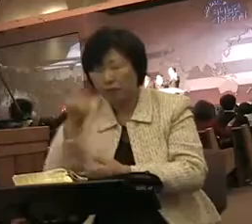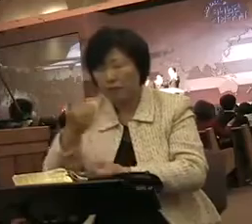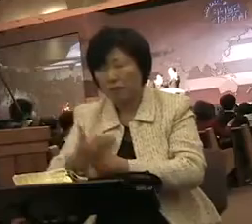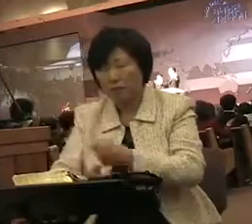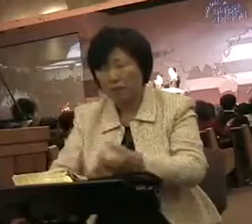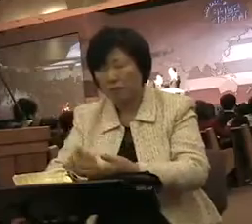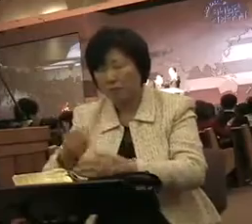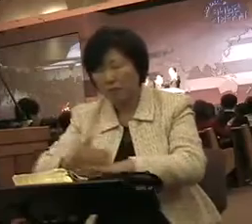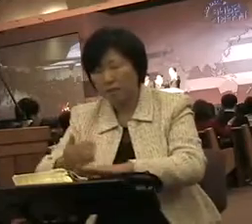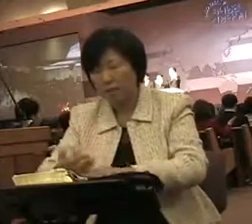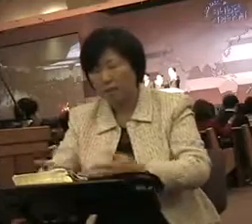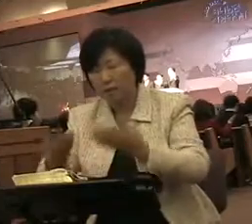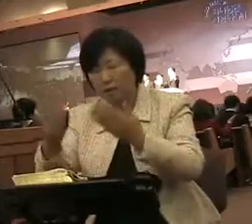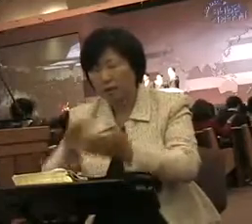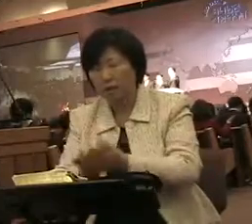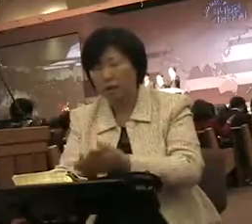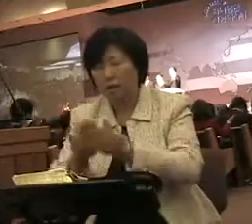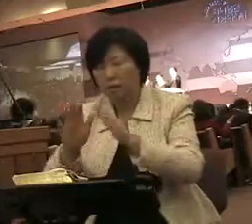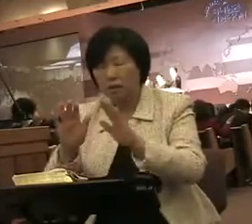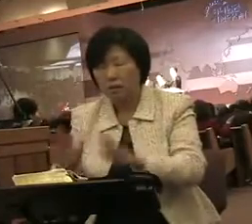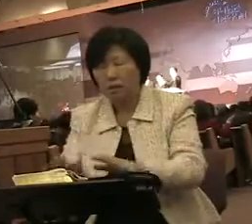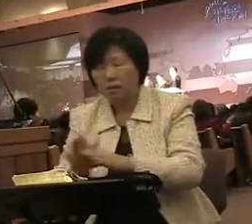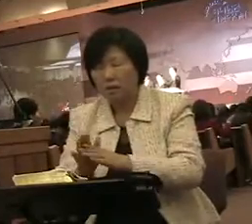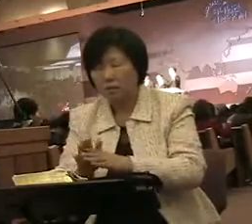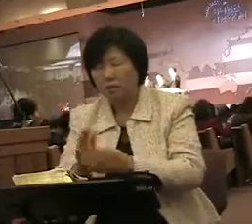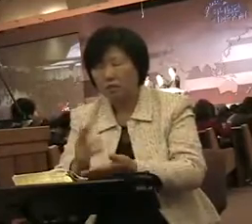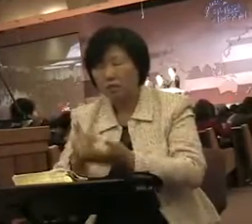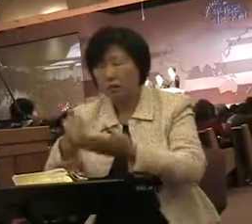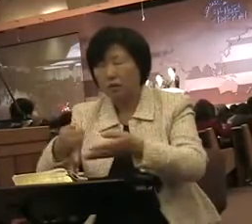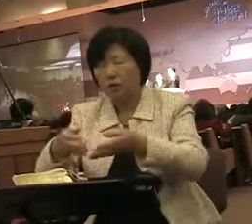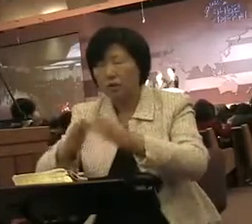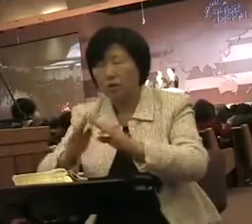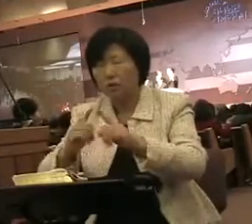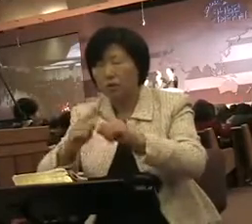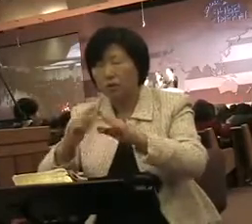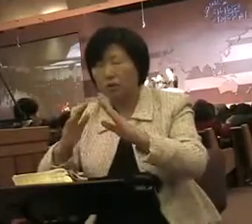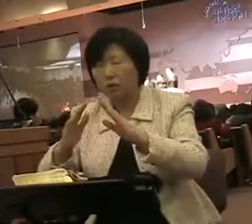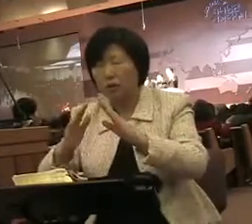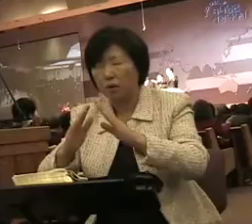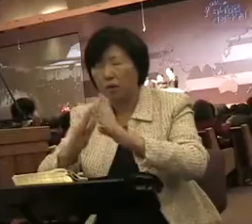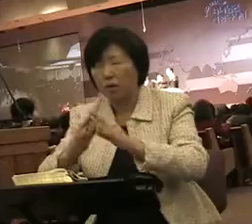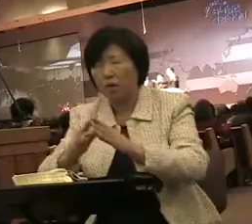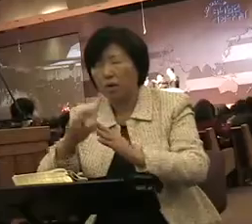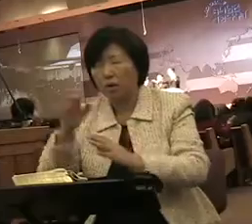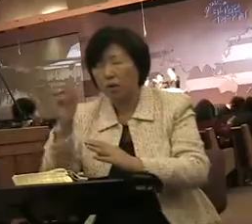하나님 감사합니다. 주님께서 세워주신 주님의 종들을 위해 기름 부어